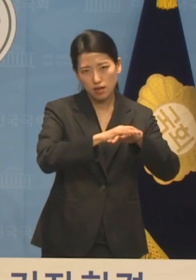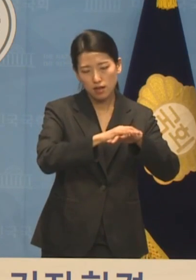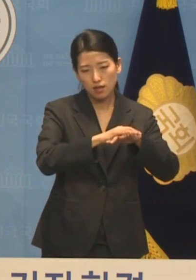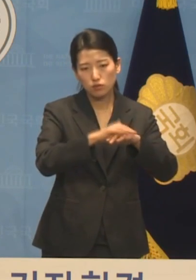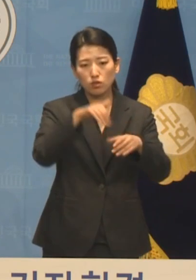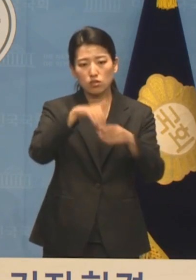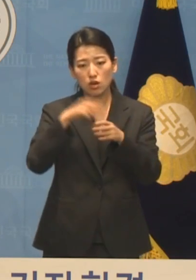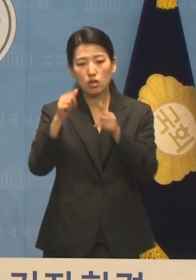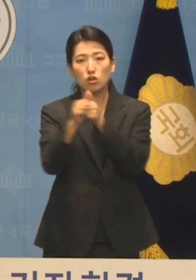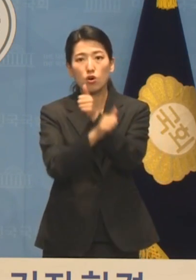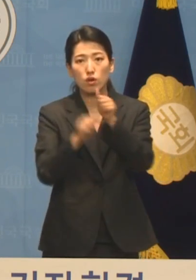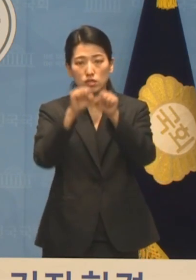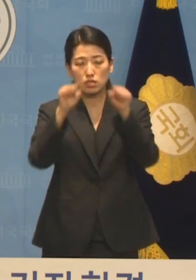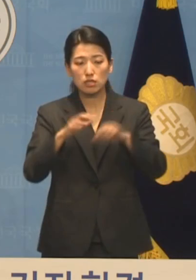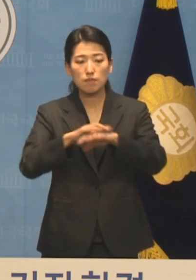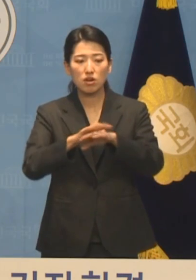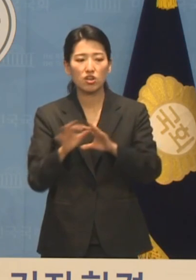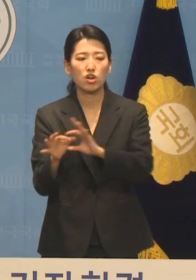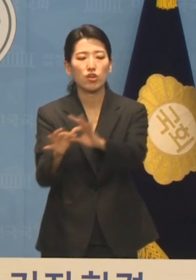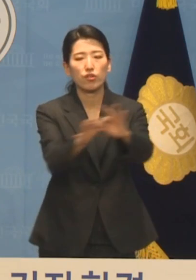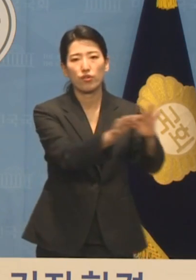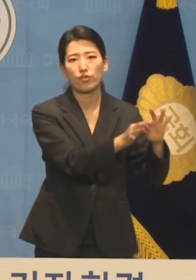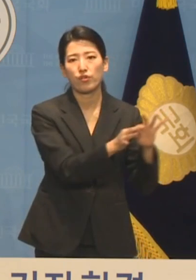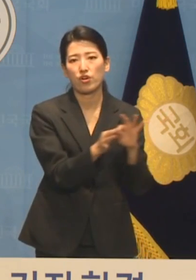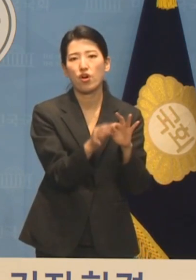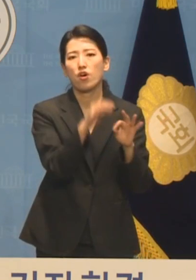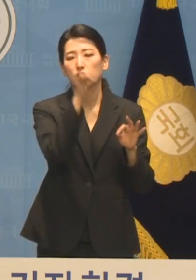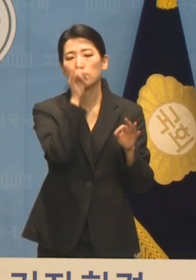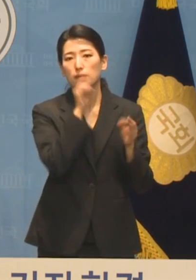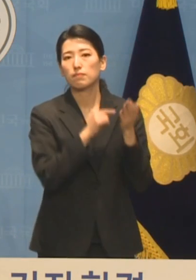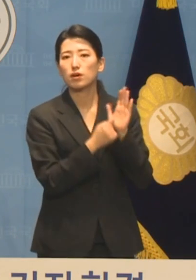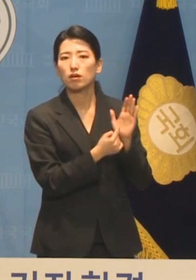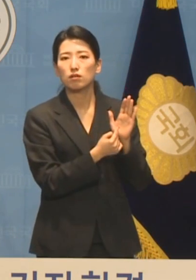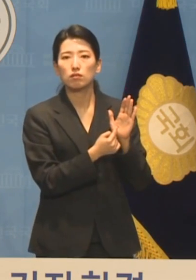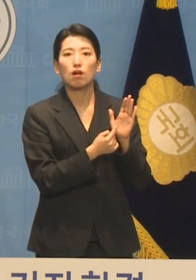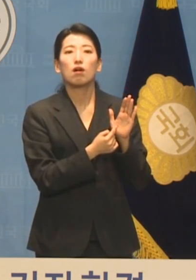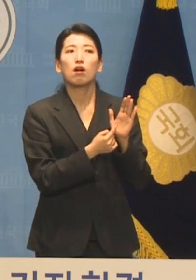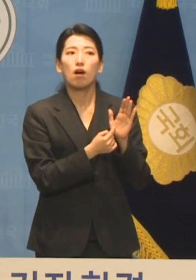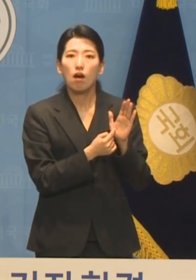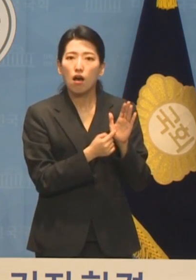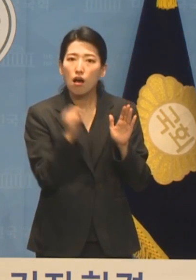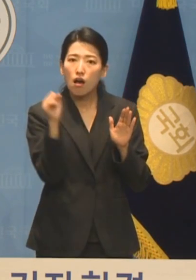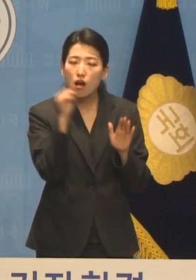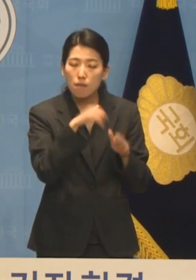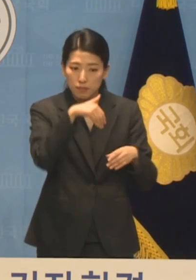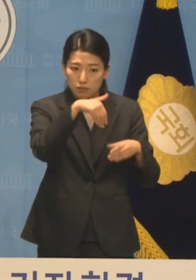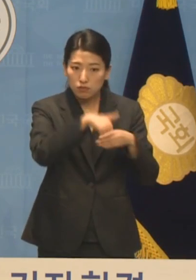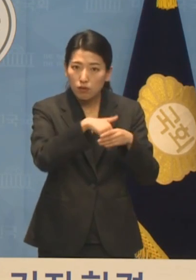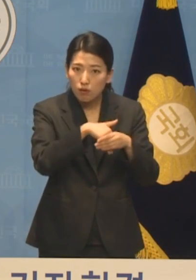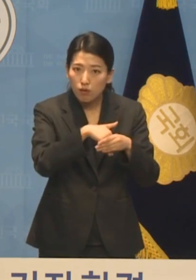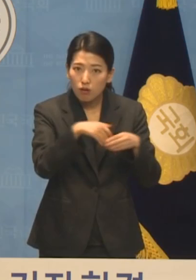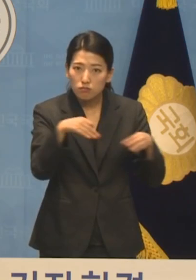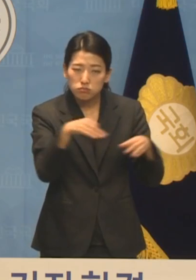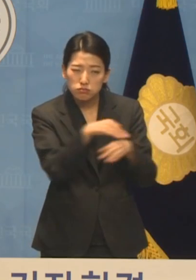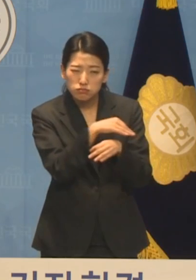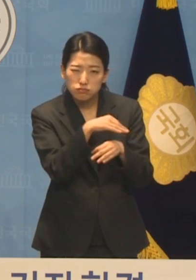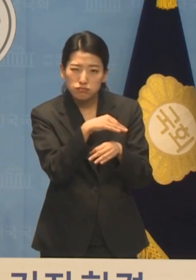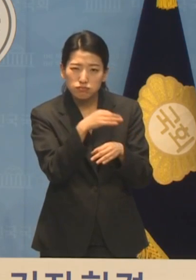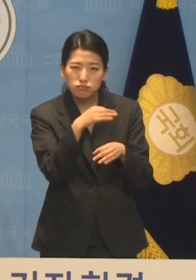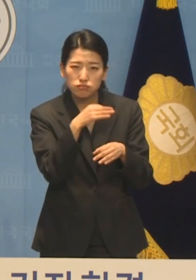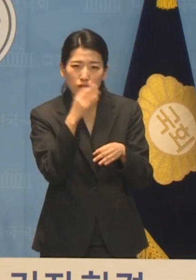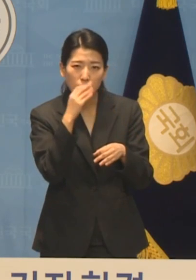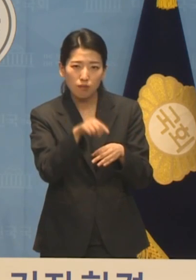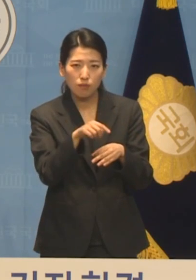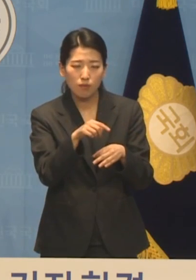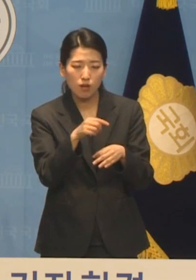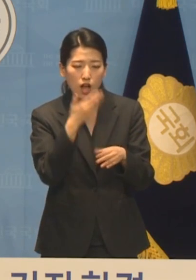있는 상태라고 증언했습니다. 이것만으로도 부정선거에 대한 우려가 단순한 의혹이 아닌 상당한